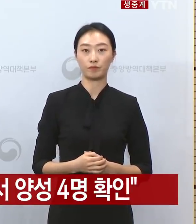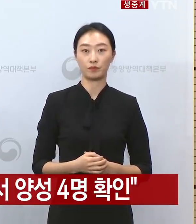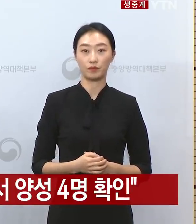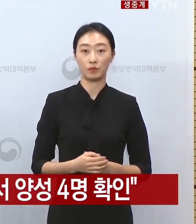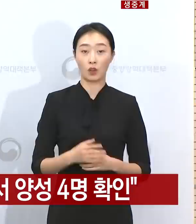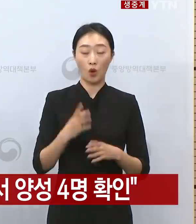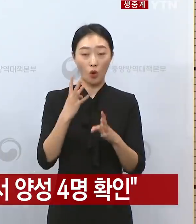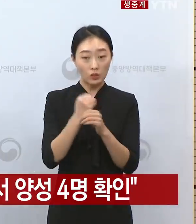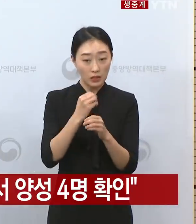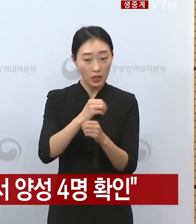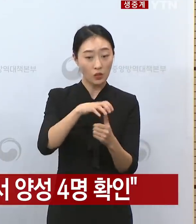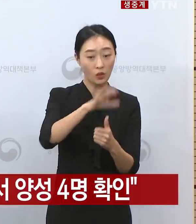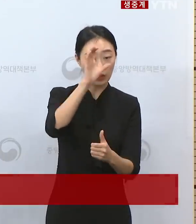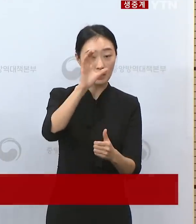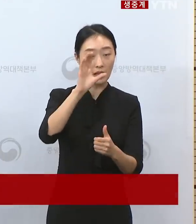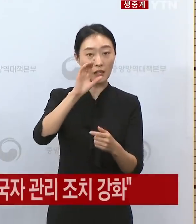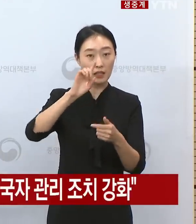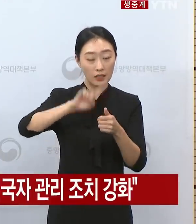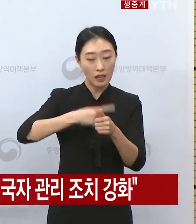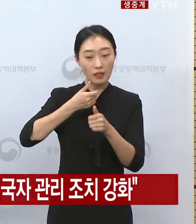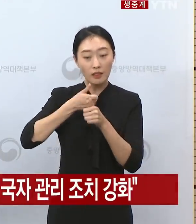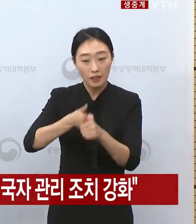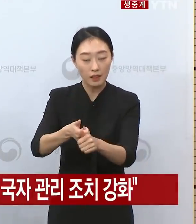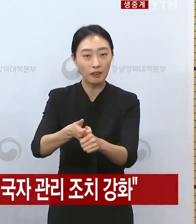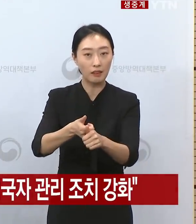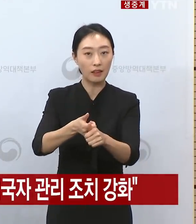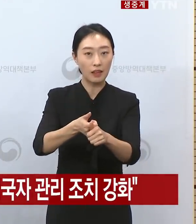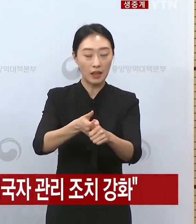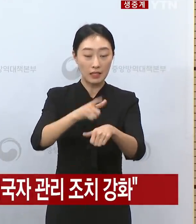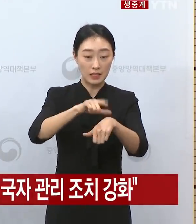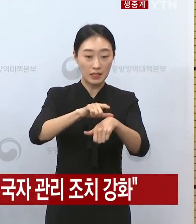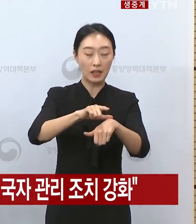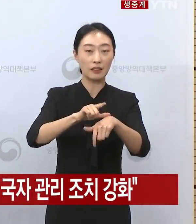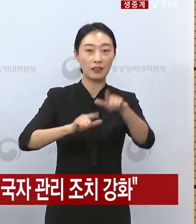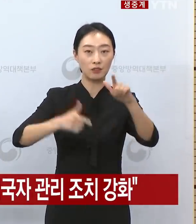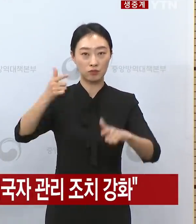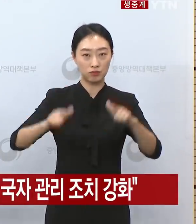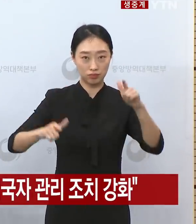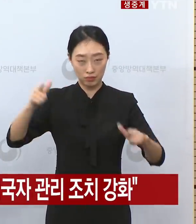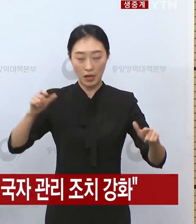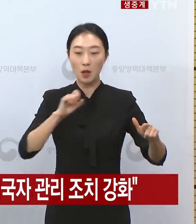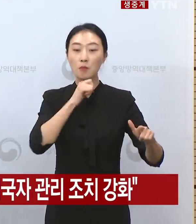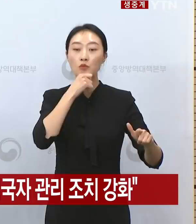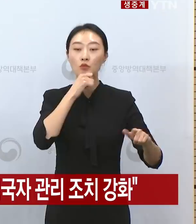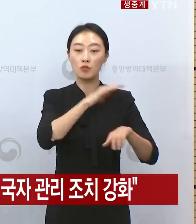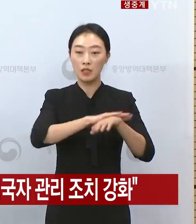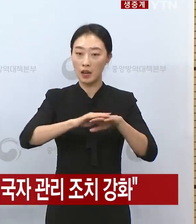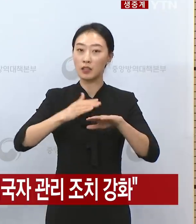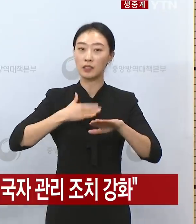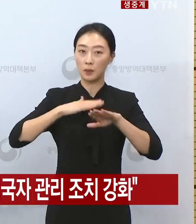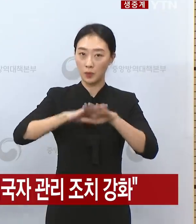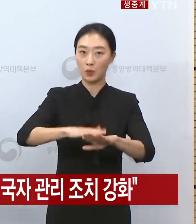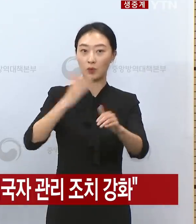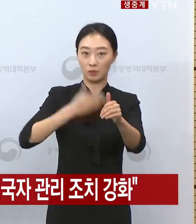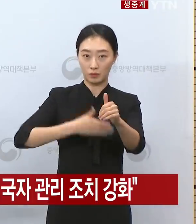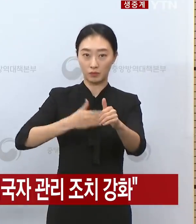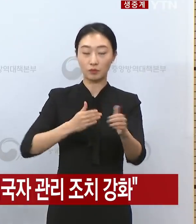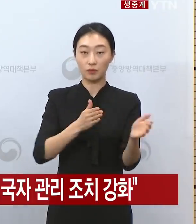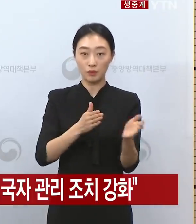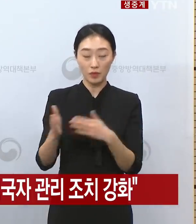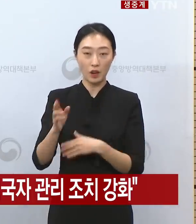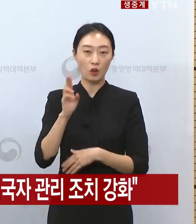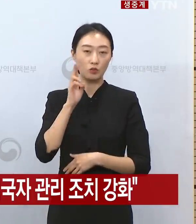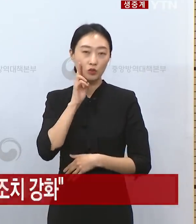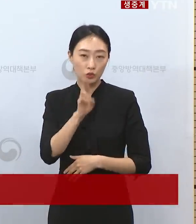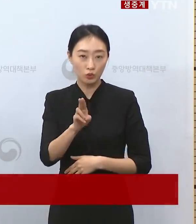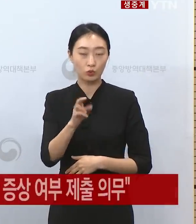언제 격리가 됐느냐에 따른 시점에 따른 차이가 있기 때문에 격리 해제 비율을 참고해 주시면 될 것 같습니다.